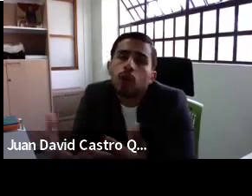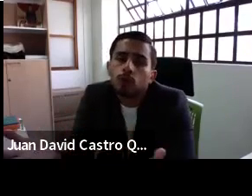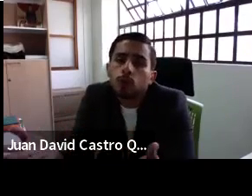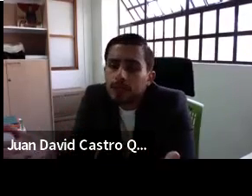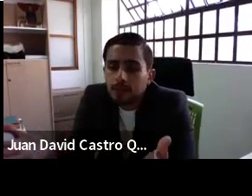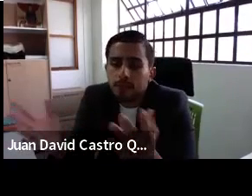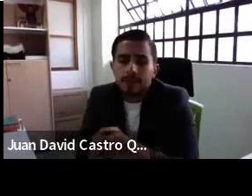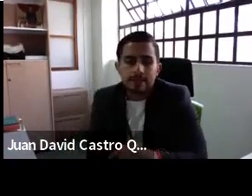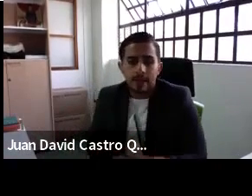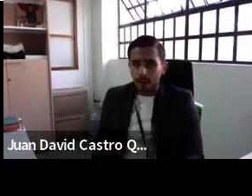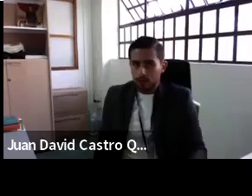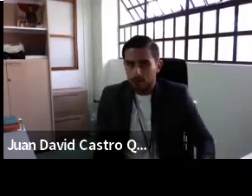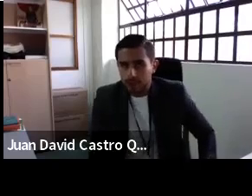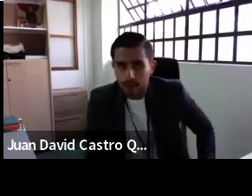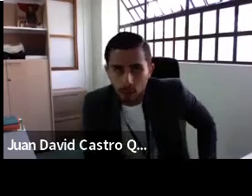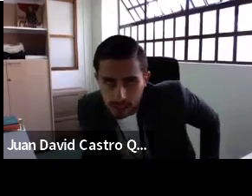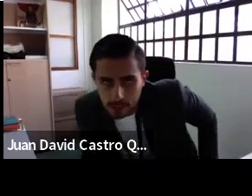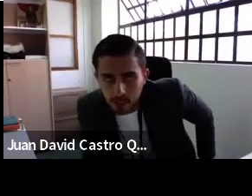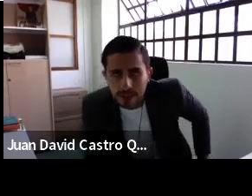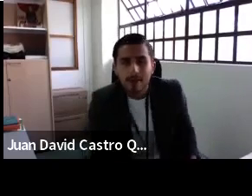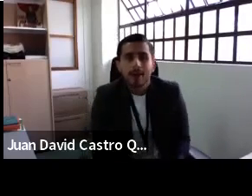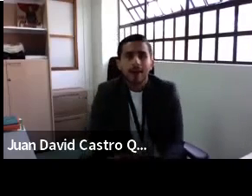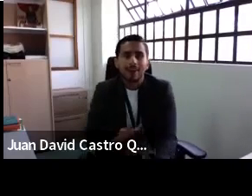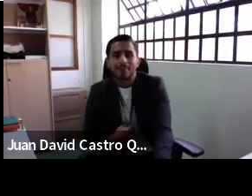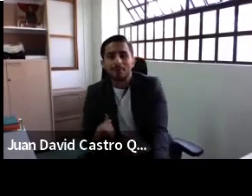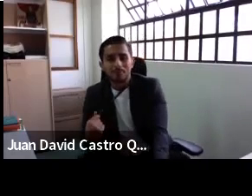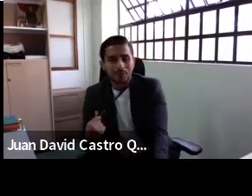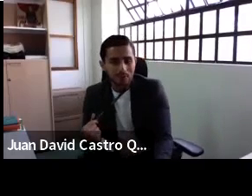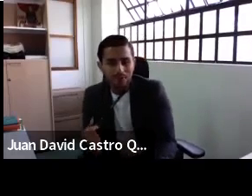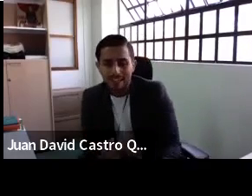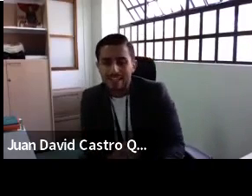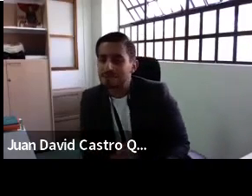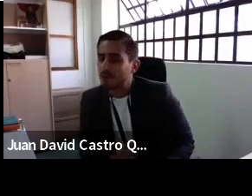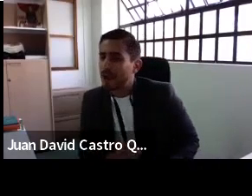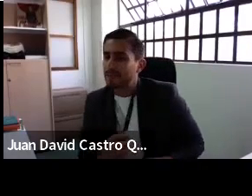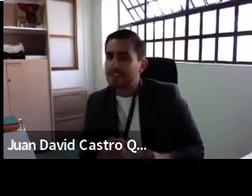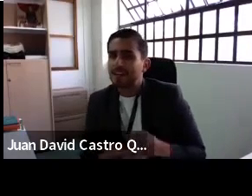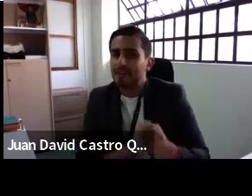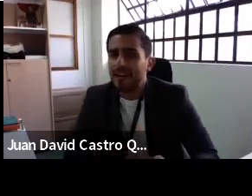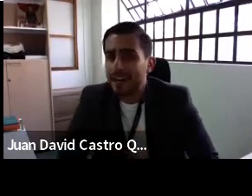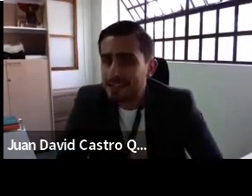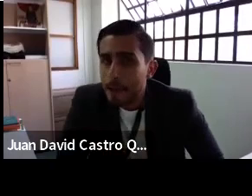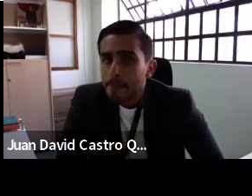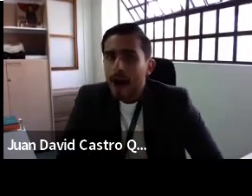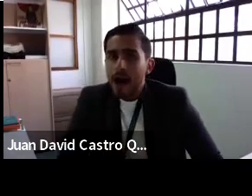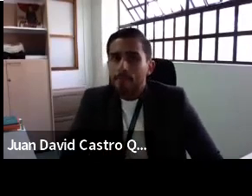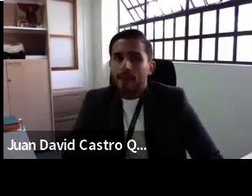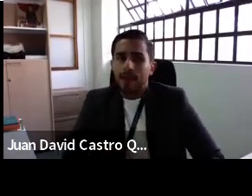todo el mundo pues sirve para Ciencia a la Mano, entre comillas pues en términos muy utilitaristas, pero realmente se refiere es a que